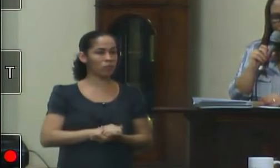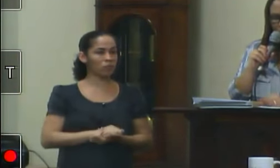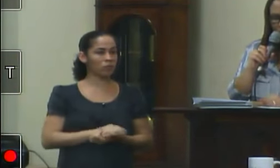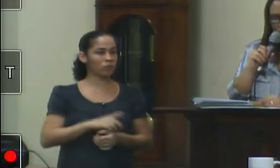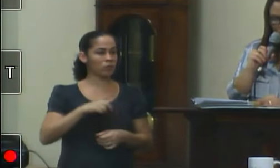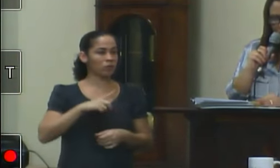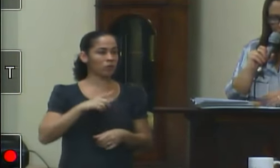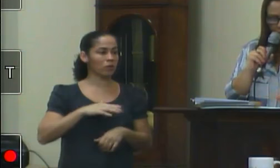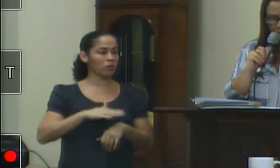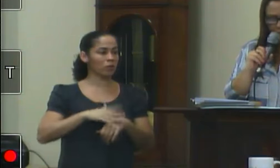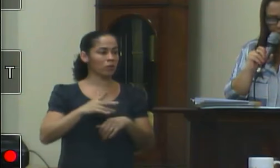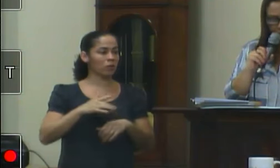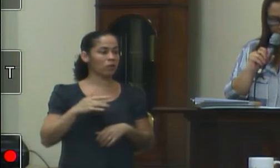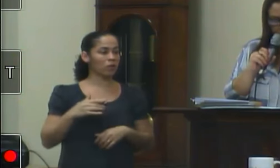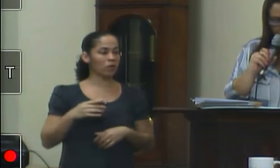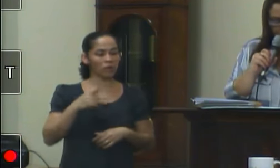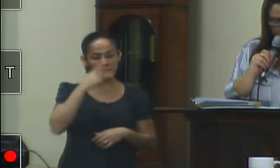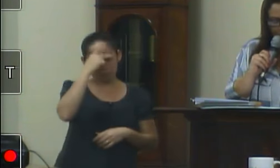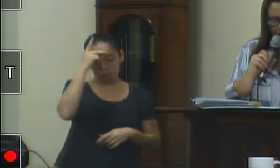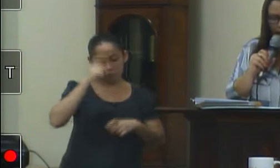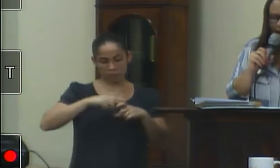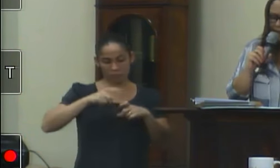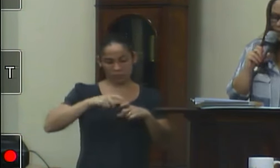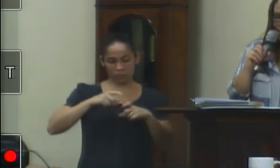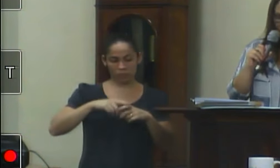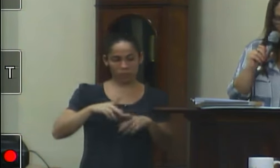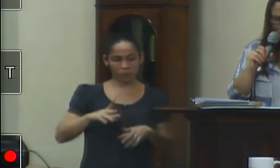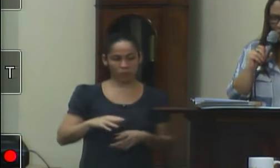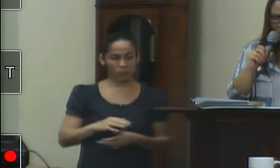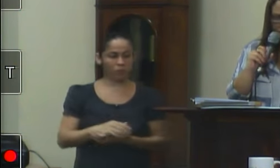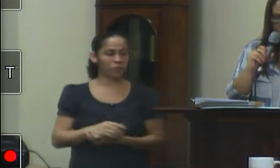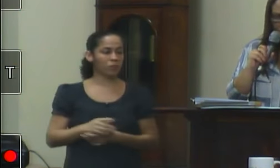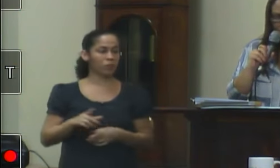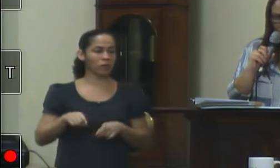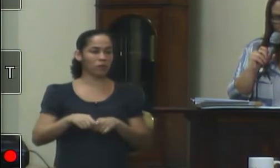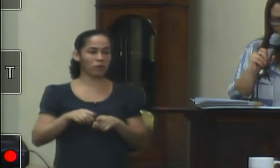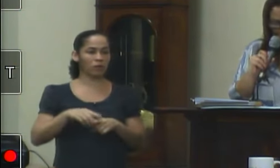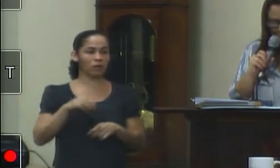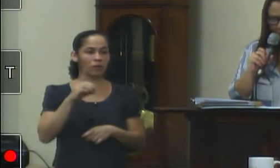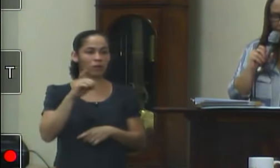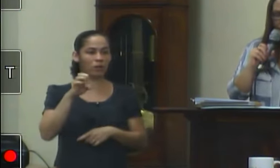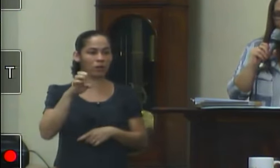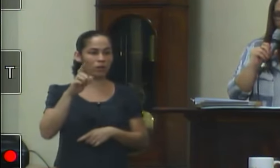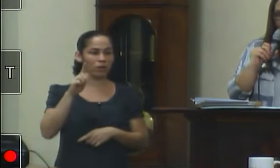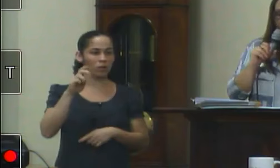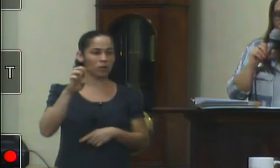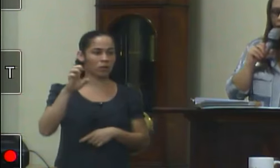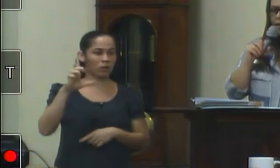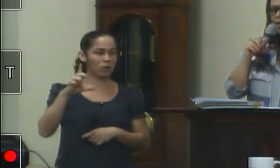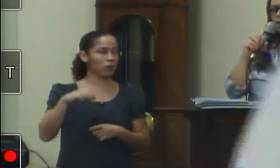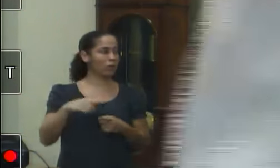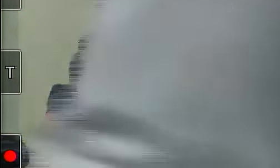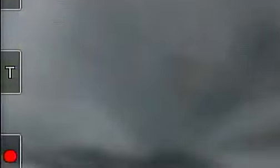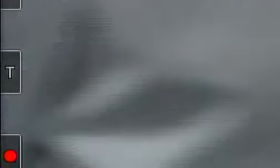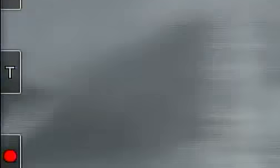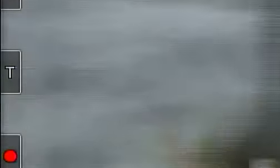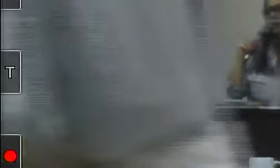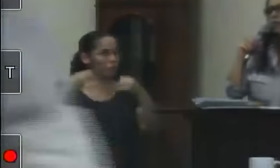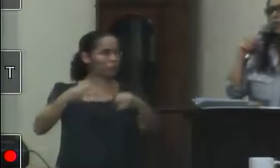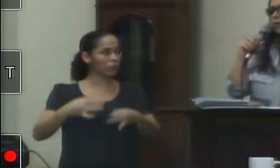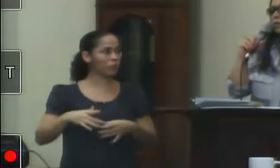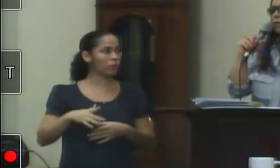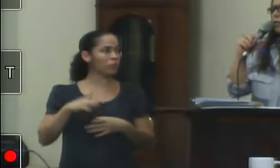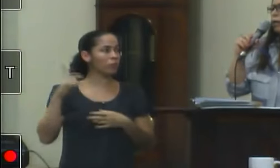mais fisioterapeutas atendendo ali. A dengue, Leonardo já explicou também, e isso também é muito bom